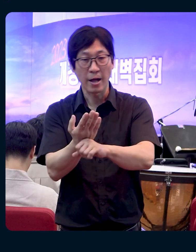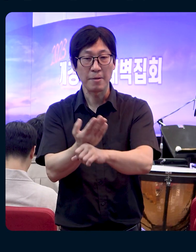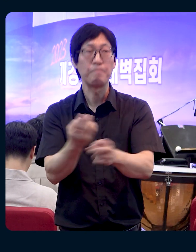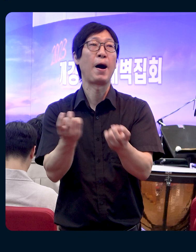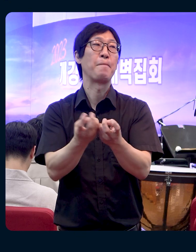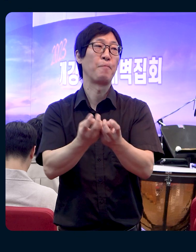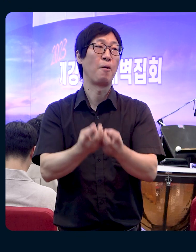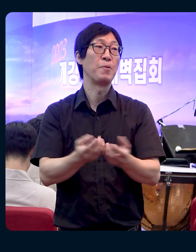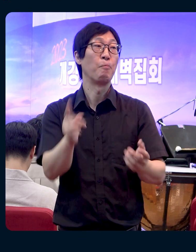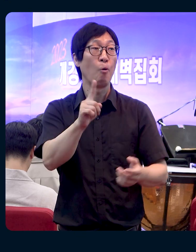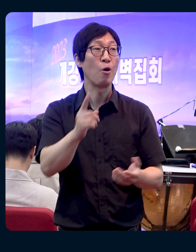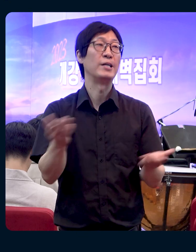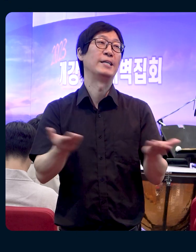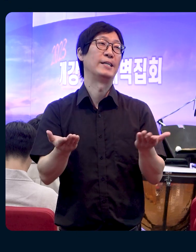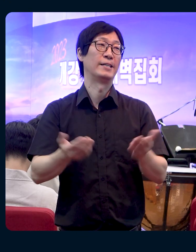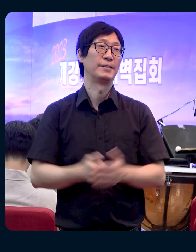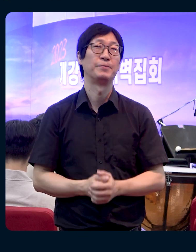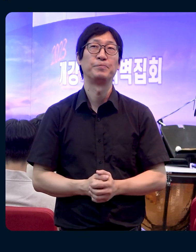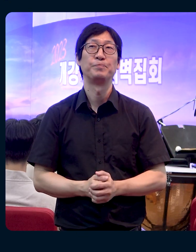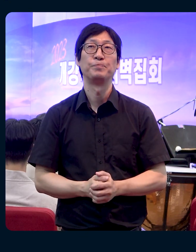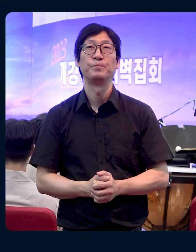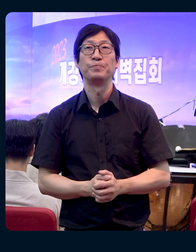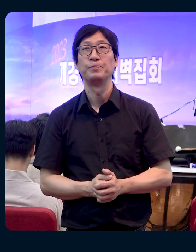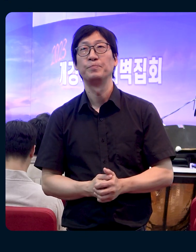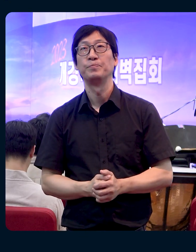우리가 솔직히 말하면